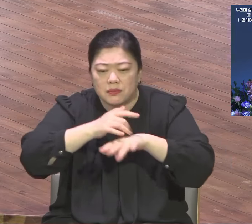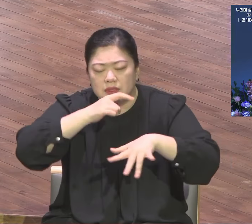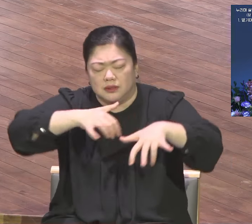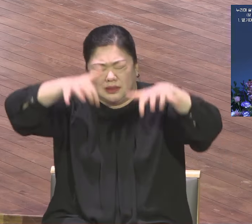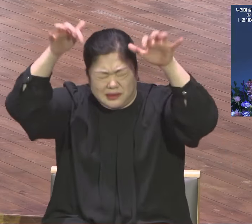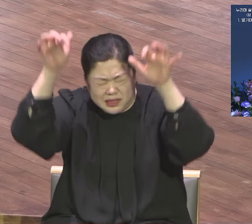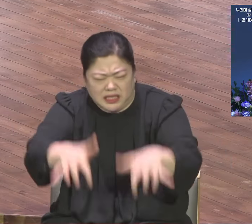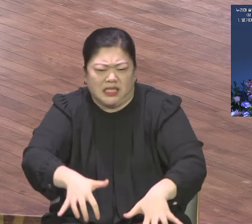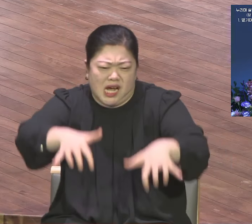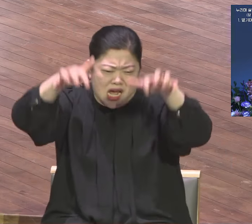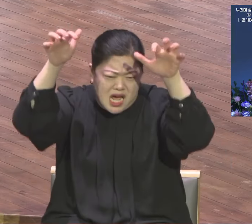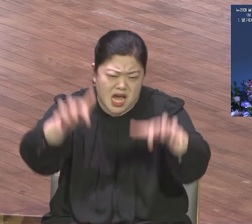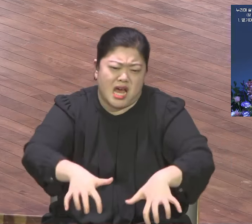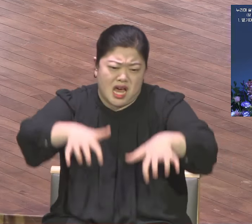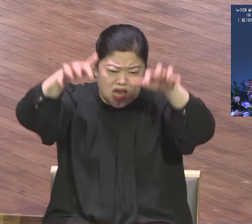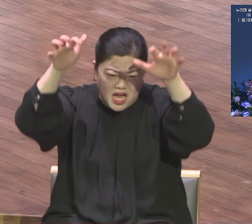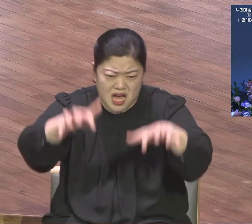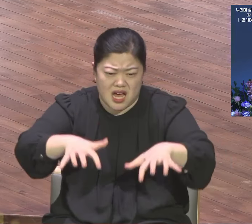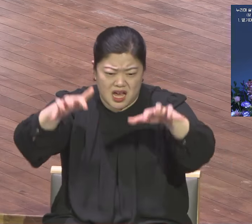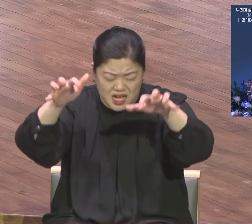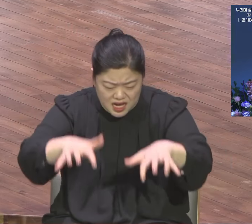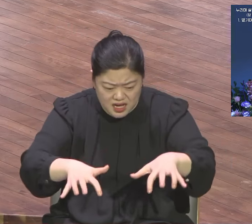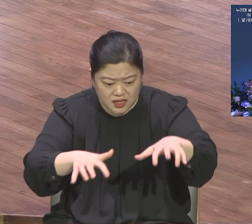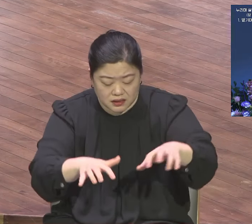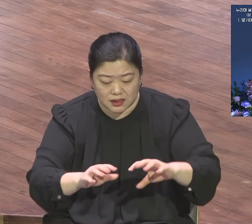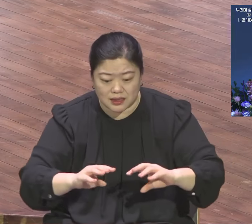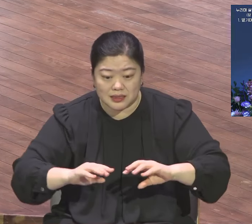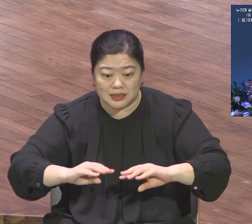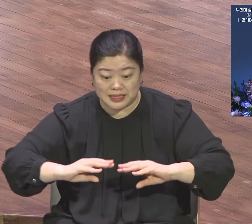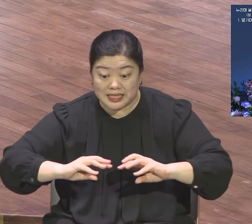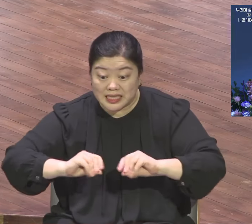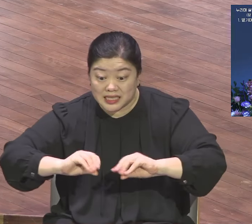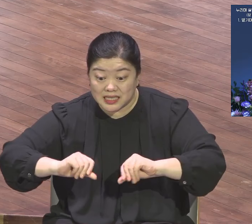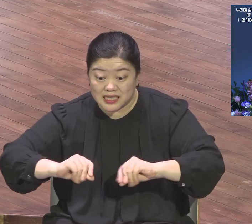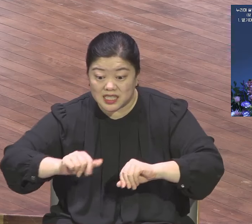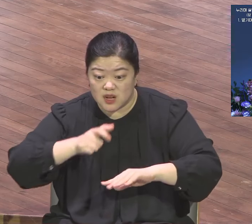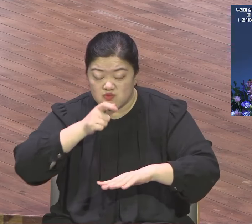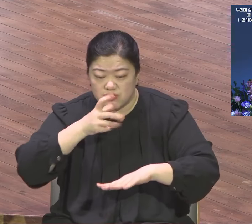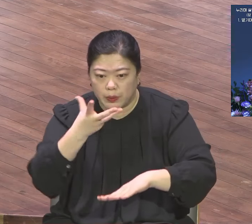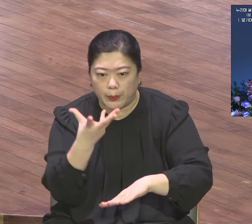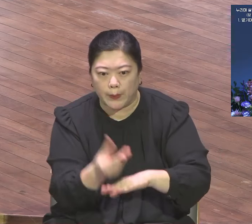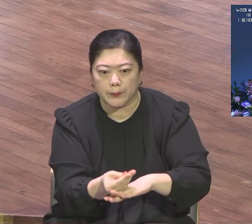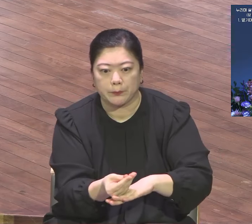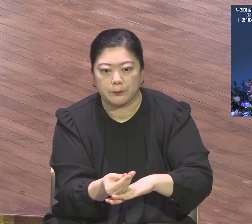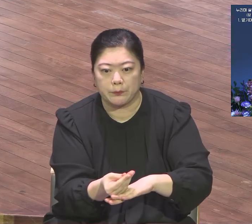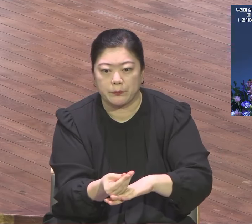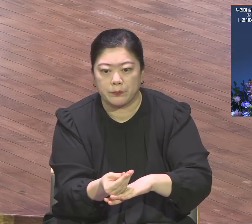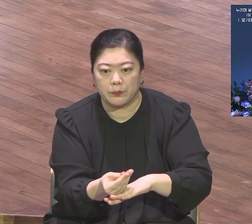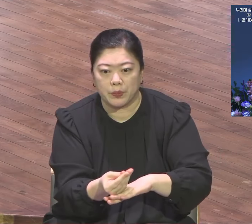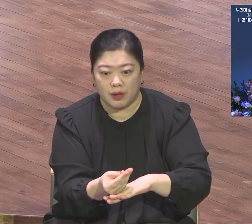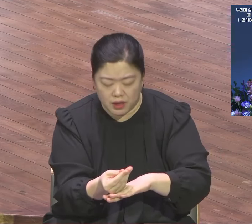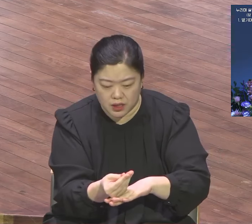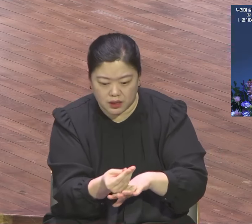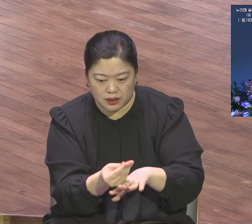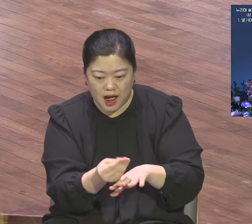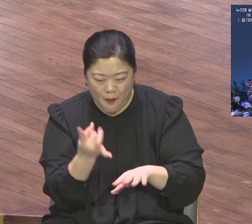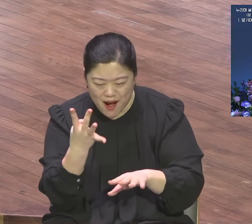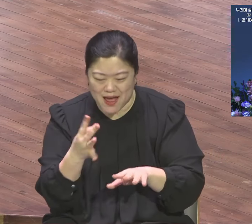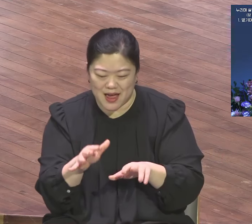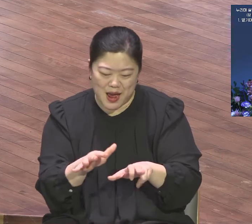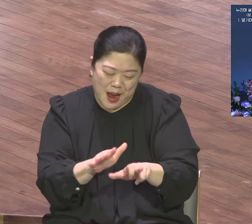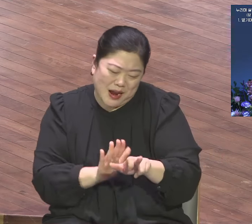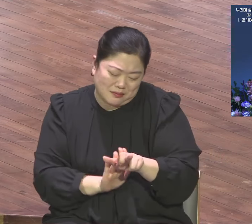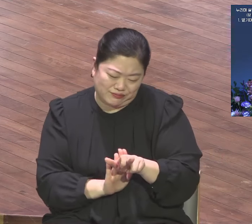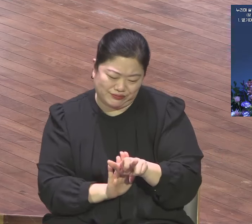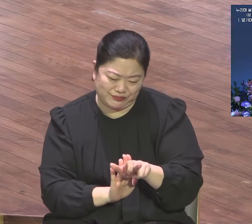부대의 최고 자랑인 기병대와 이 돌격대도 진흙탕 속에서 활력을 못해. 그래서